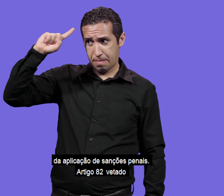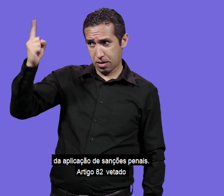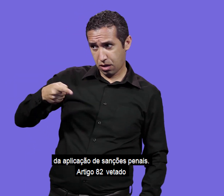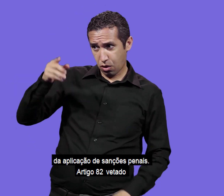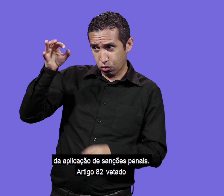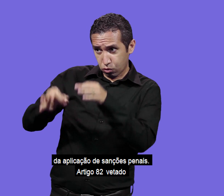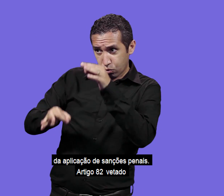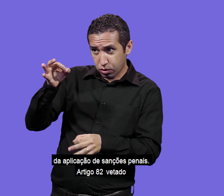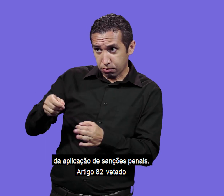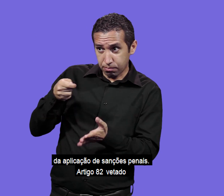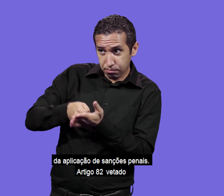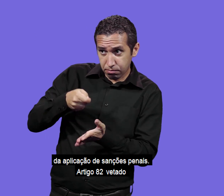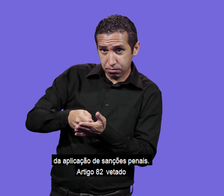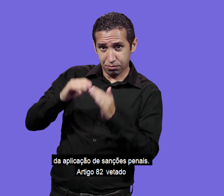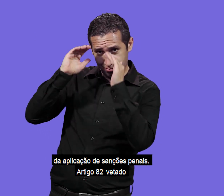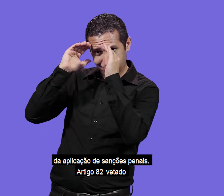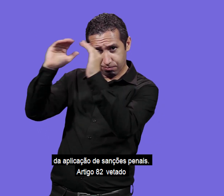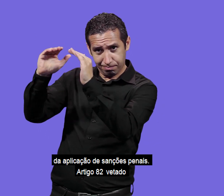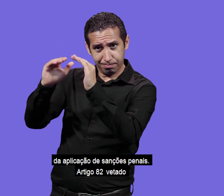sanções penais.